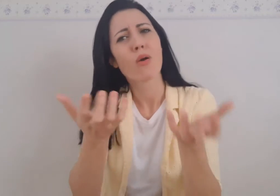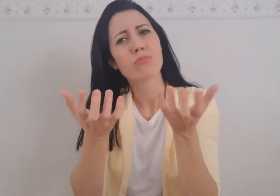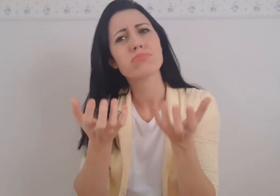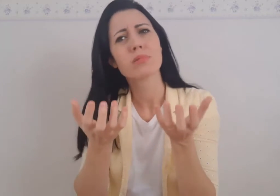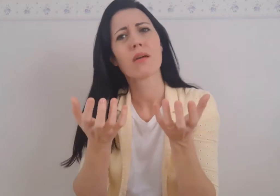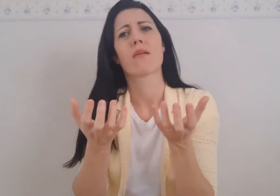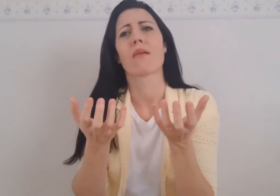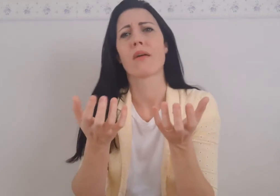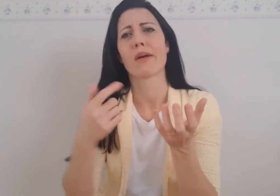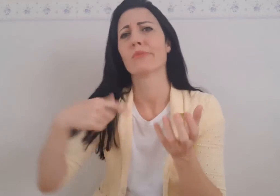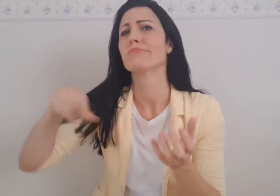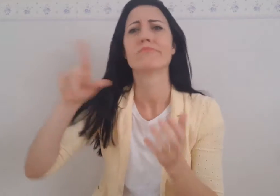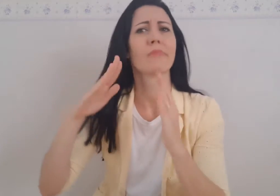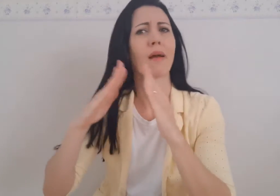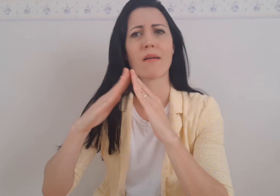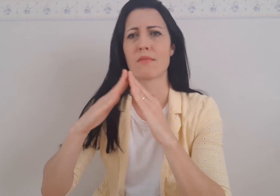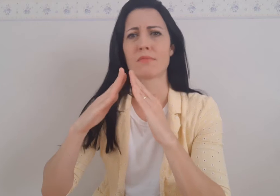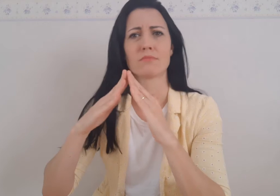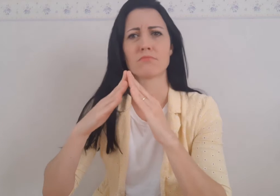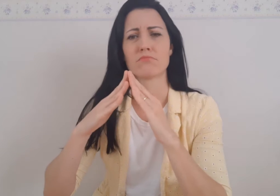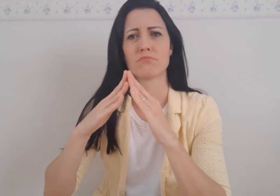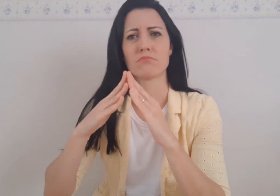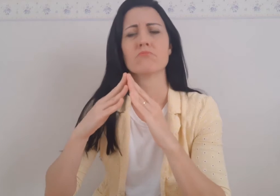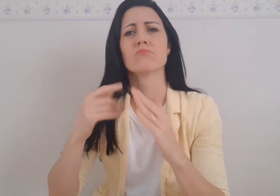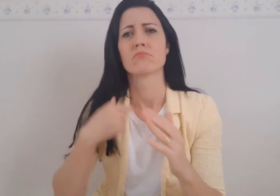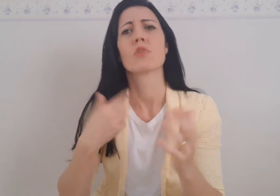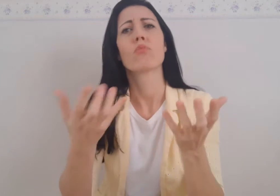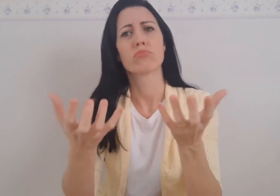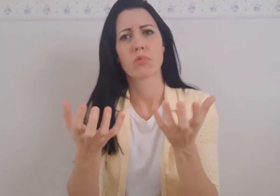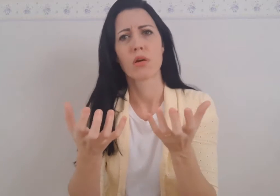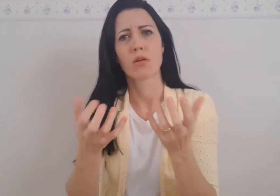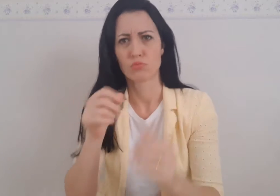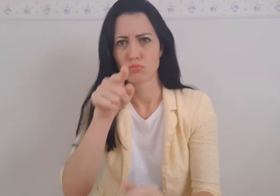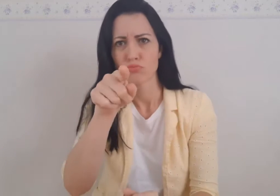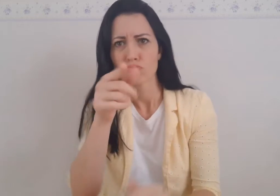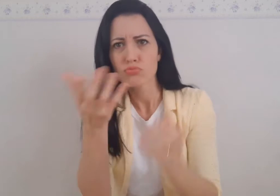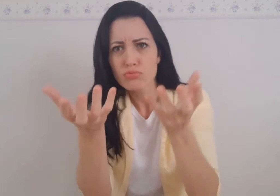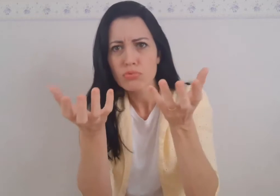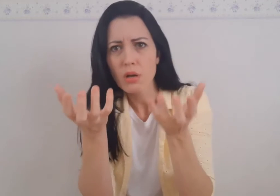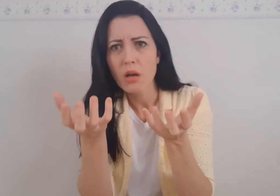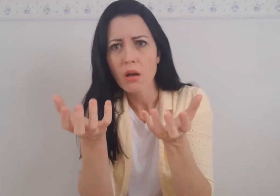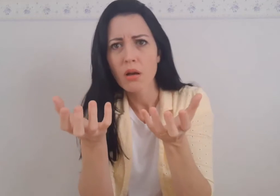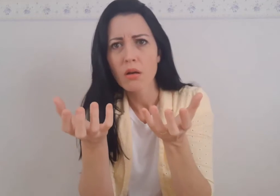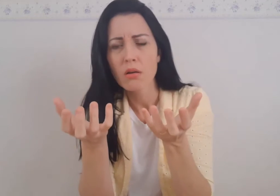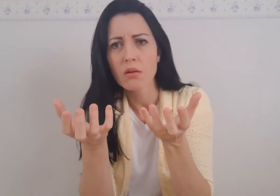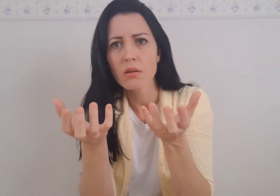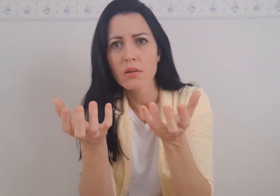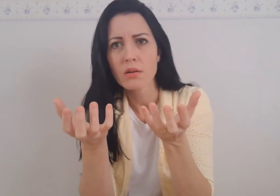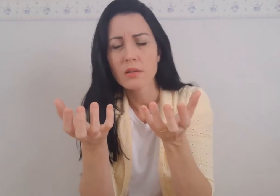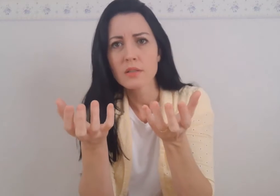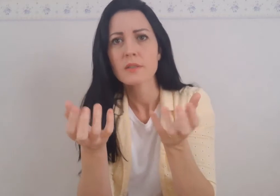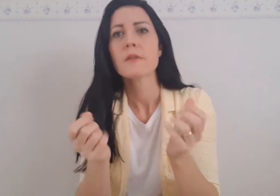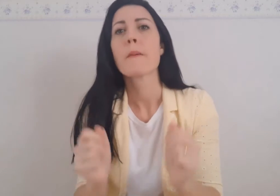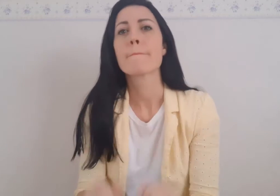Querer. Eu quero ir para casa. Eu quero. Você quer?